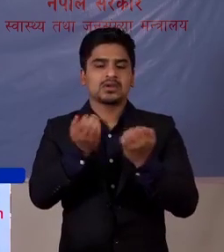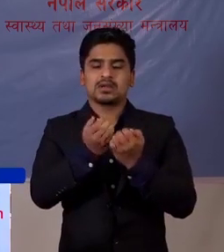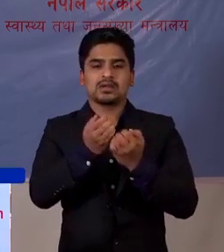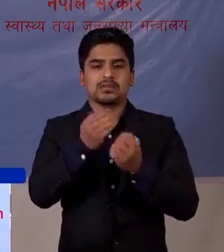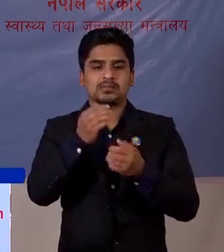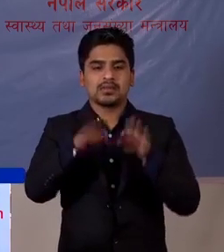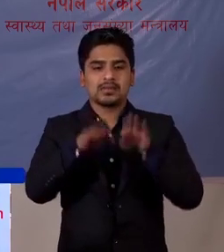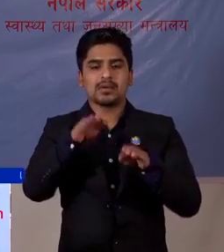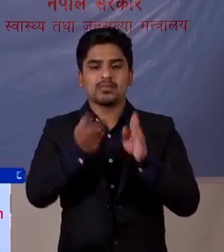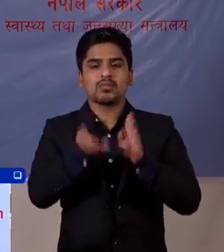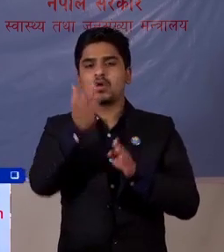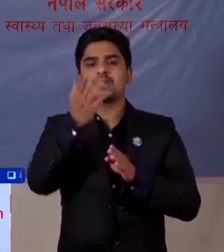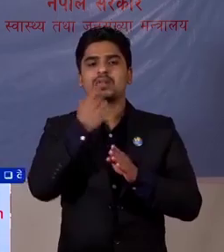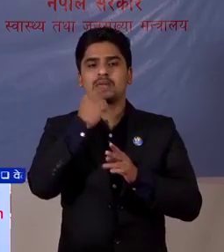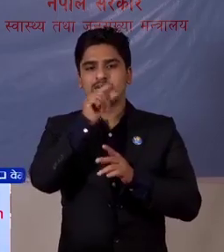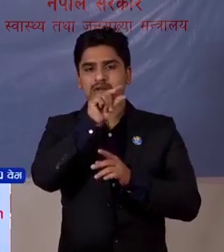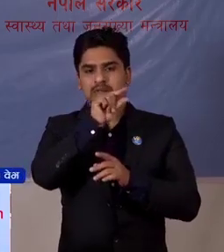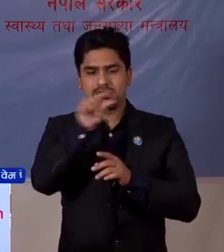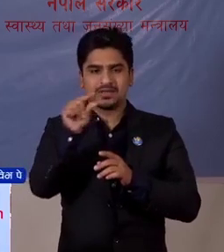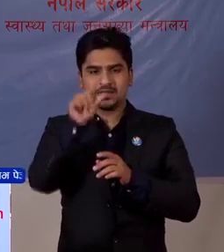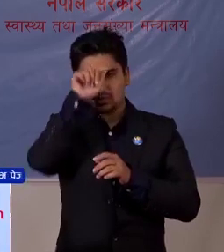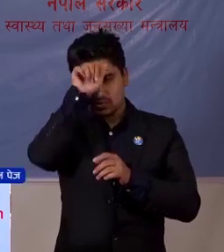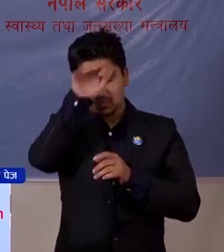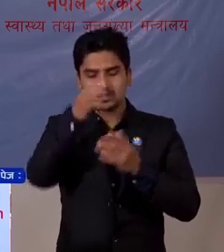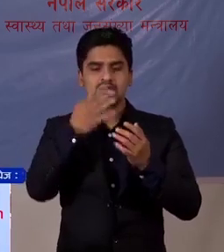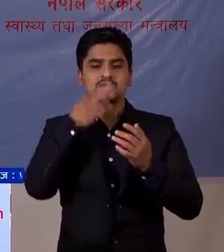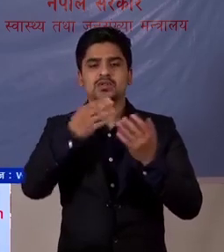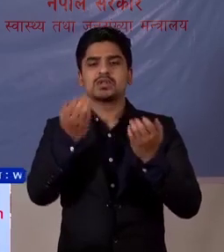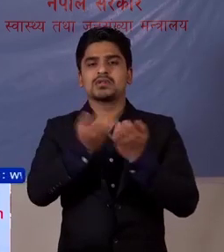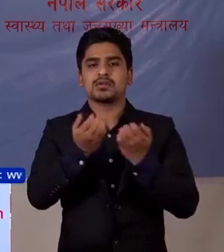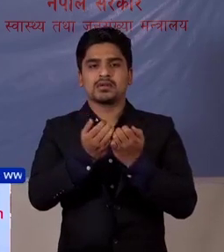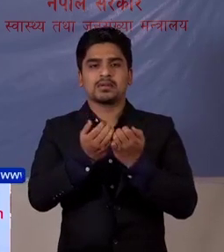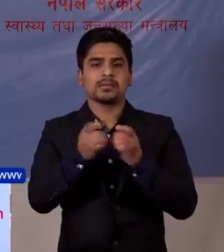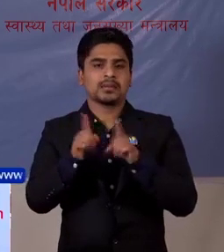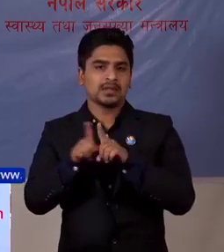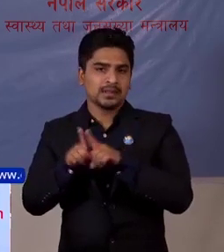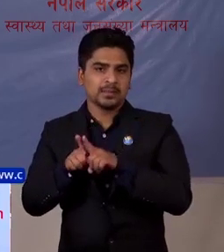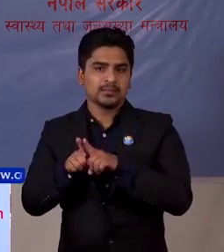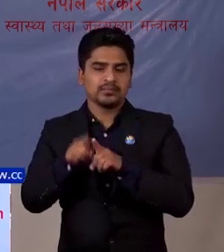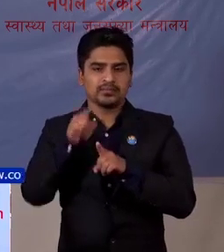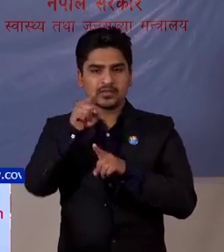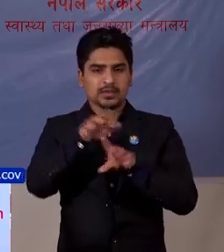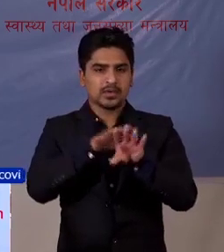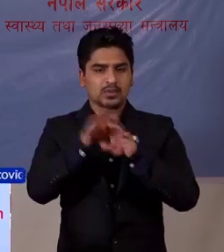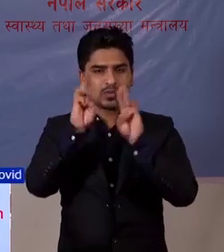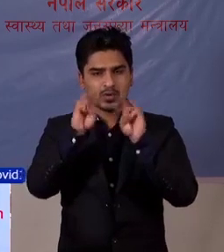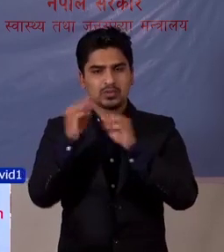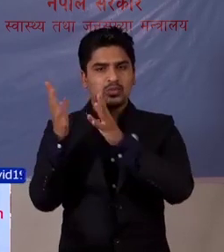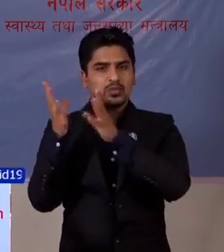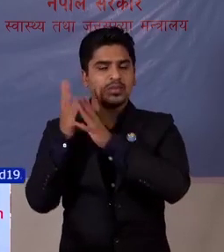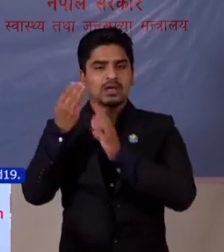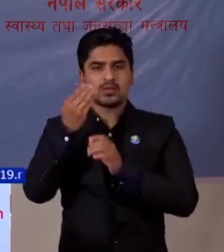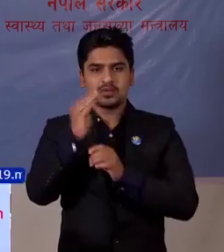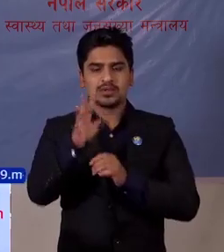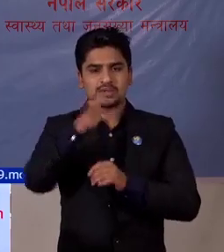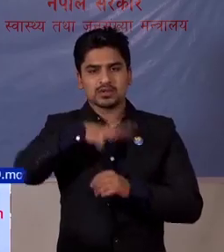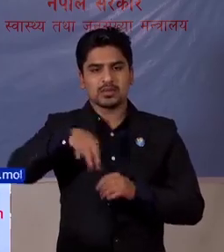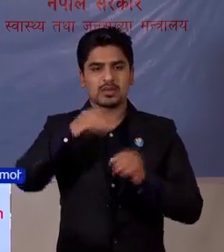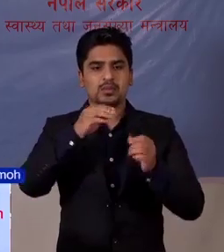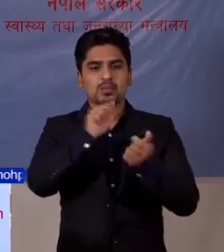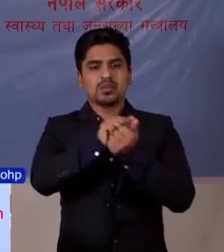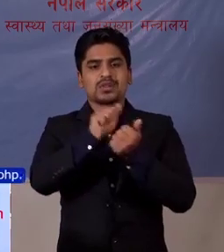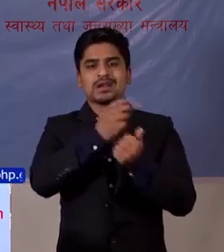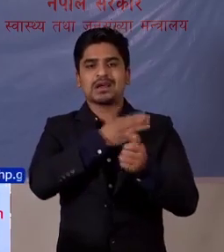भन्ने कुरा सुसूचित गर्न सुनिश्चित गर्न पनि यहाँहरूको महत्त्वपूर्ण भूमिका हुन्छ। सबै